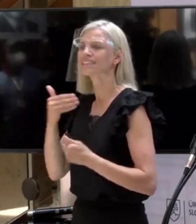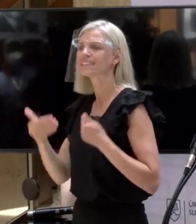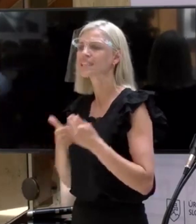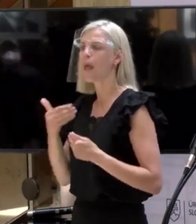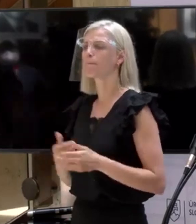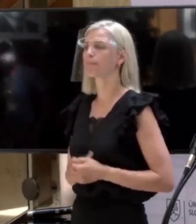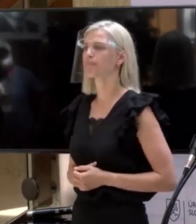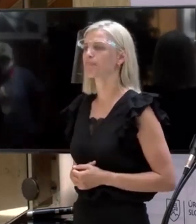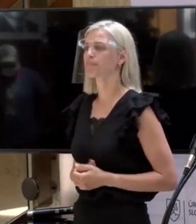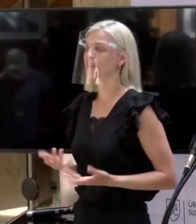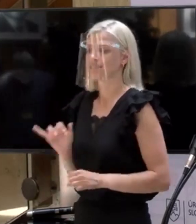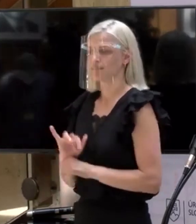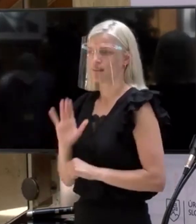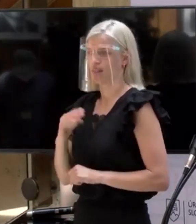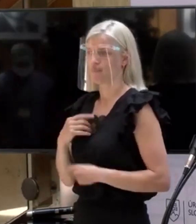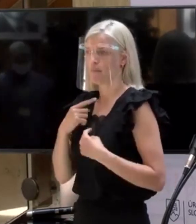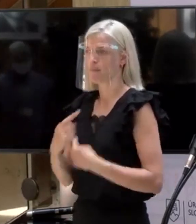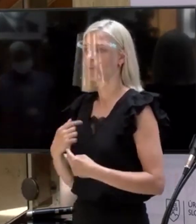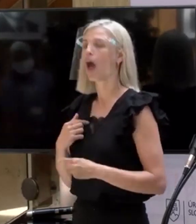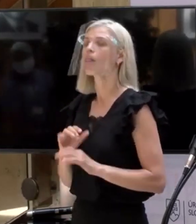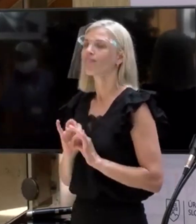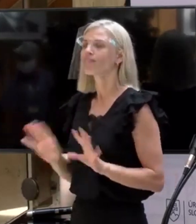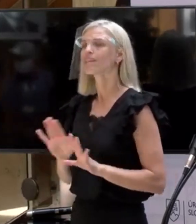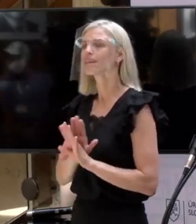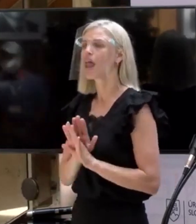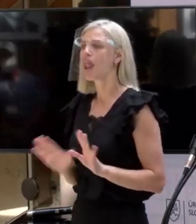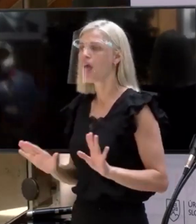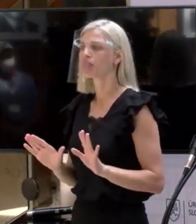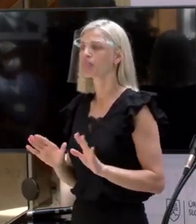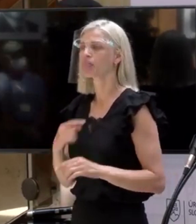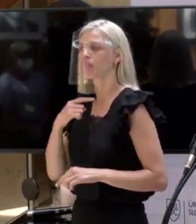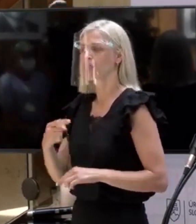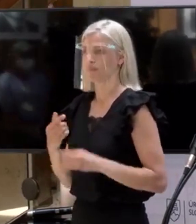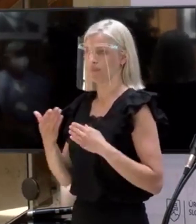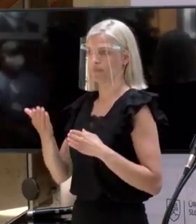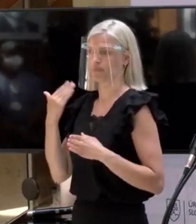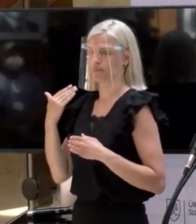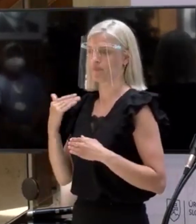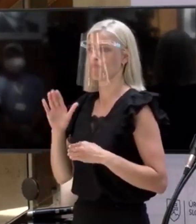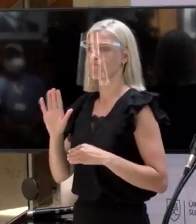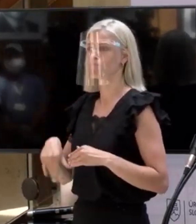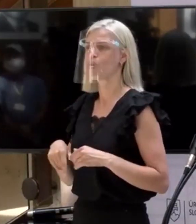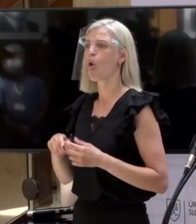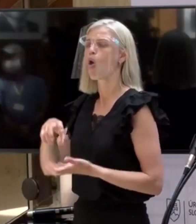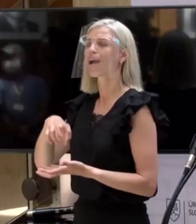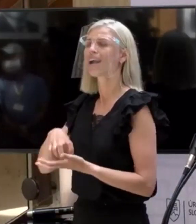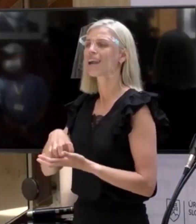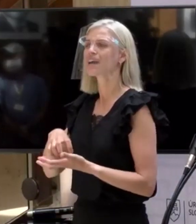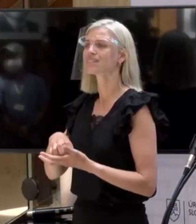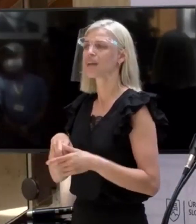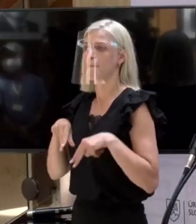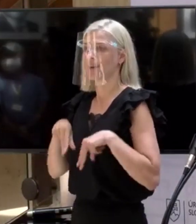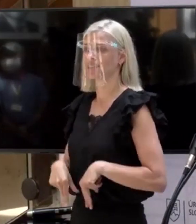Neviem to, momentálne to neviem povedať, viem vám povedať, ale že prebehlo vlastne v posledných dňoch krajské predsedníctvo